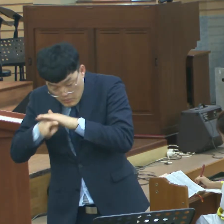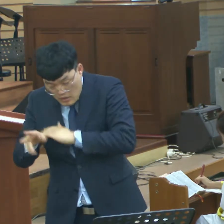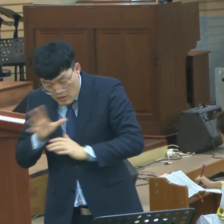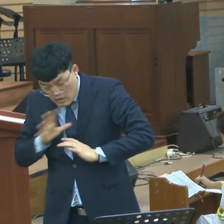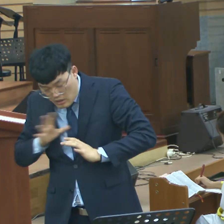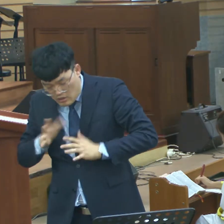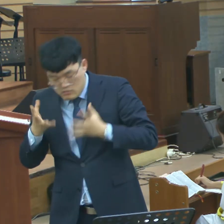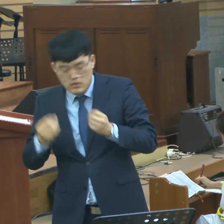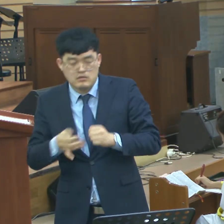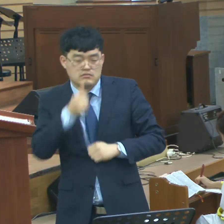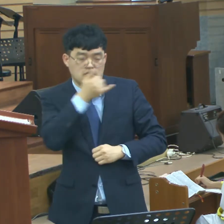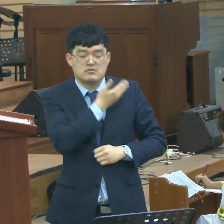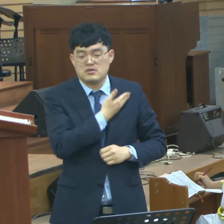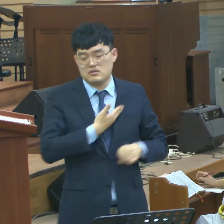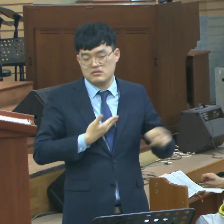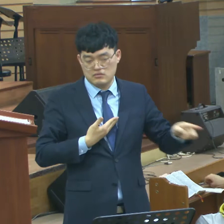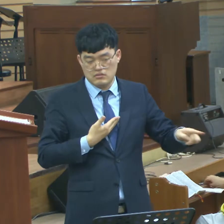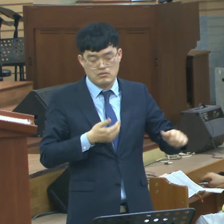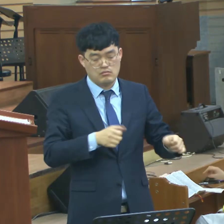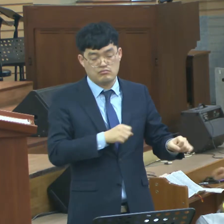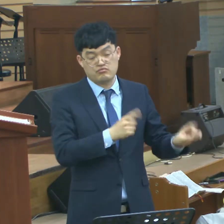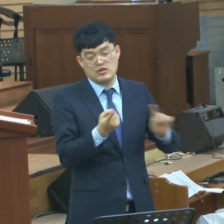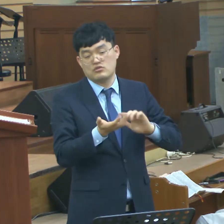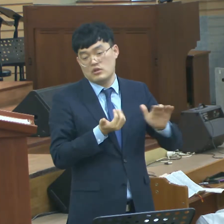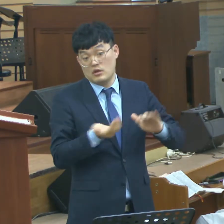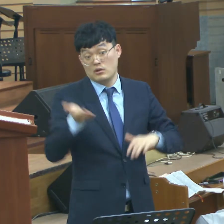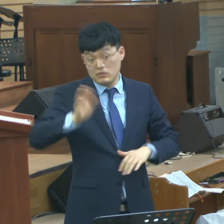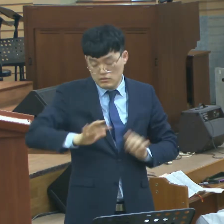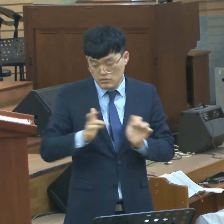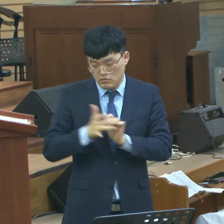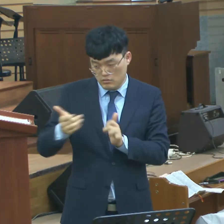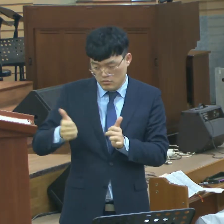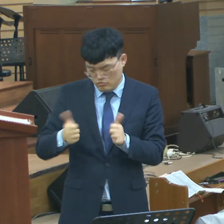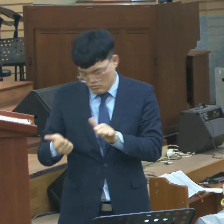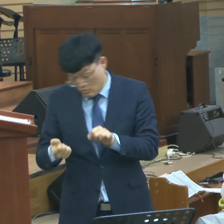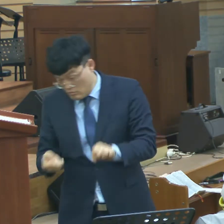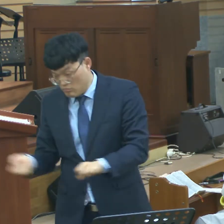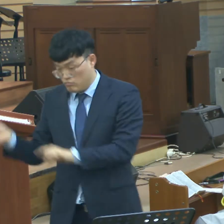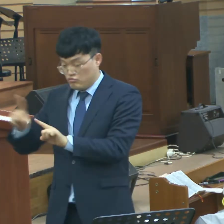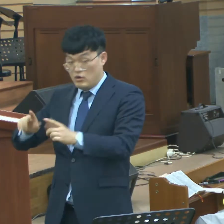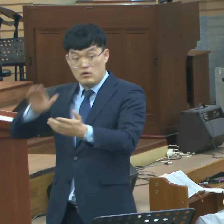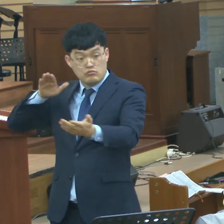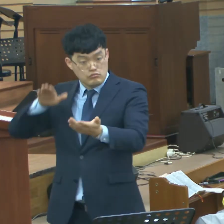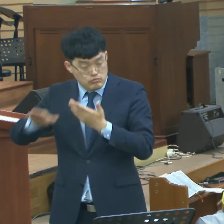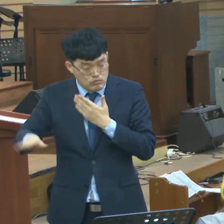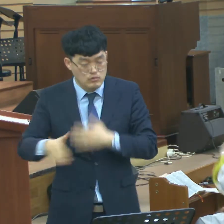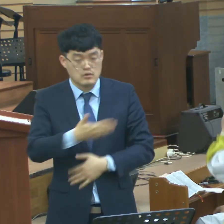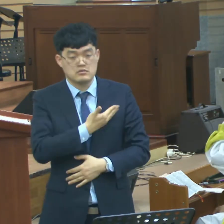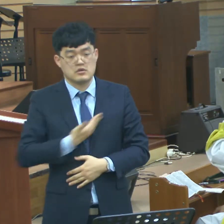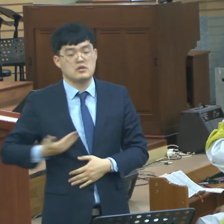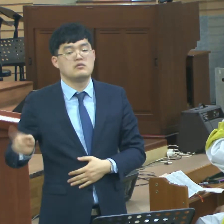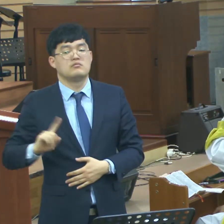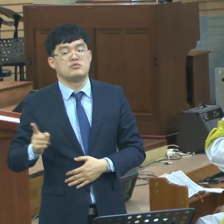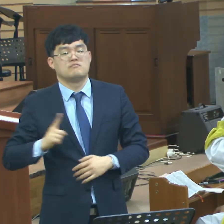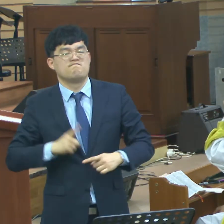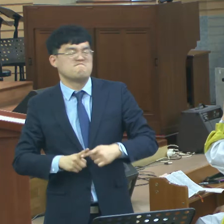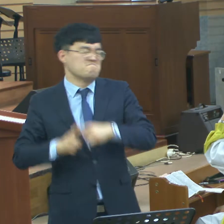많았어요. 무서워하고 겁이 많았어요. 그런데 부활을 경험한 다음에 사람들이요 밖에